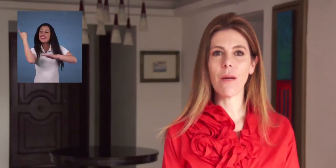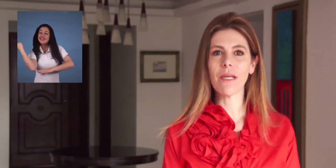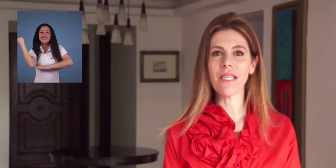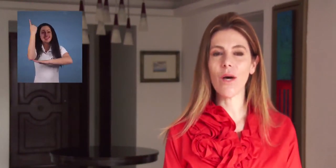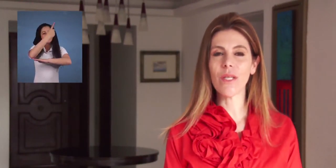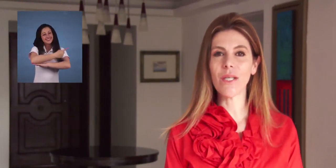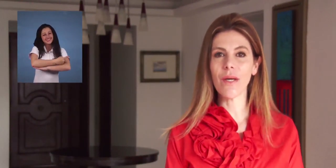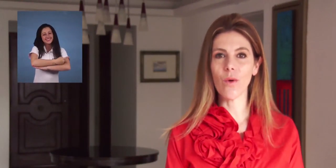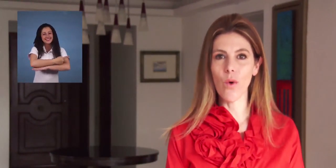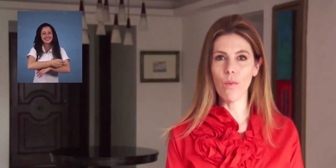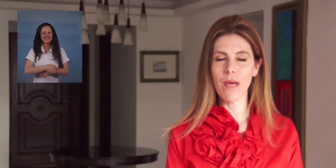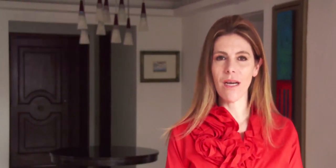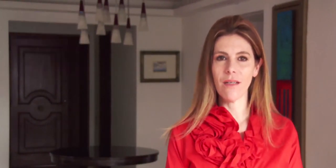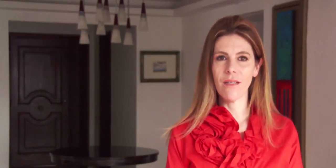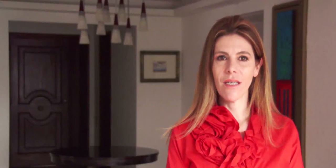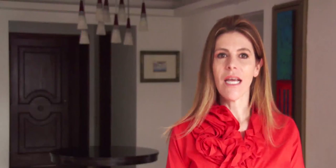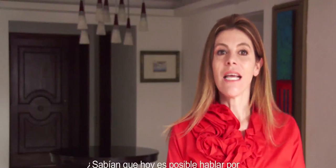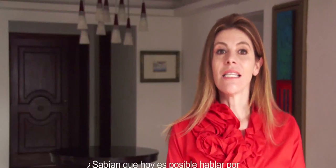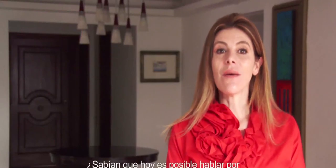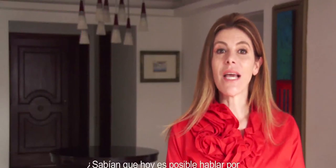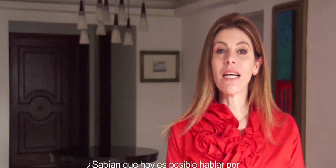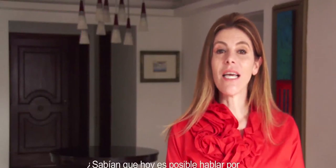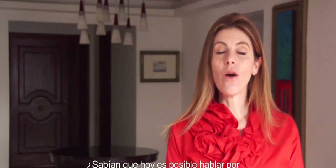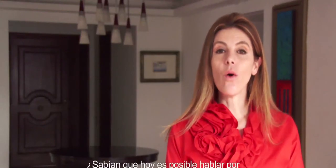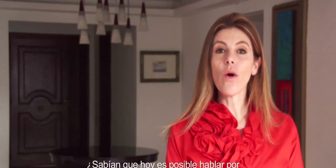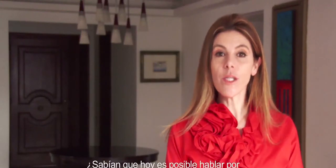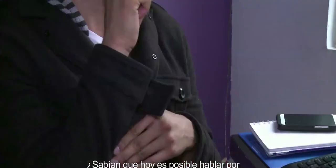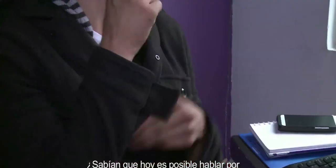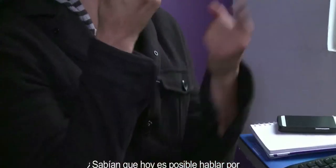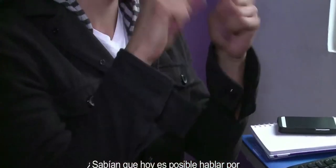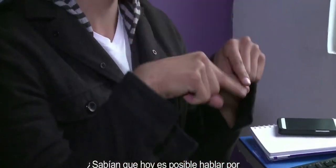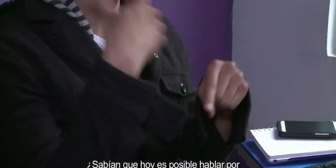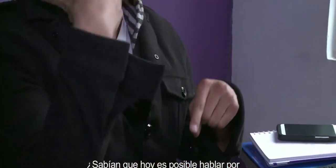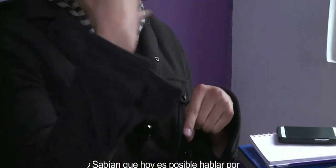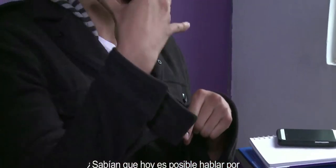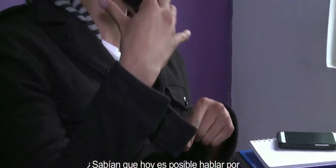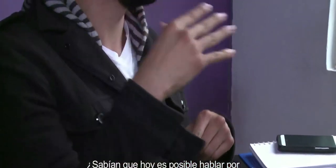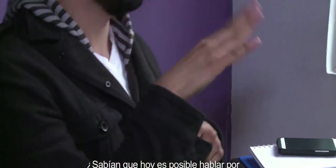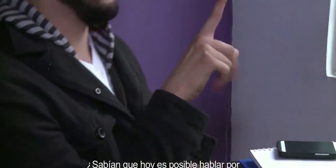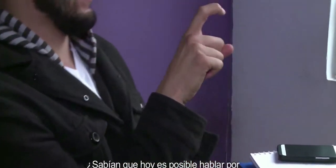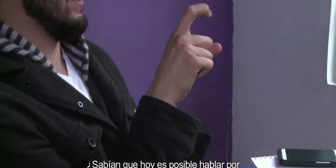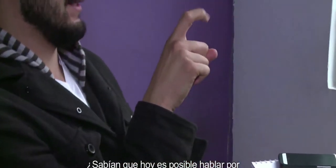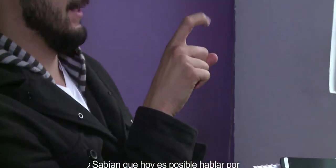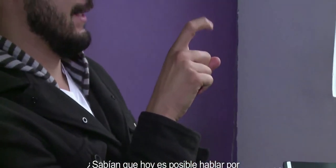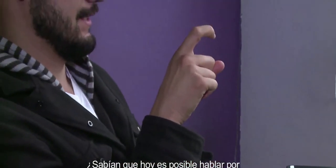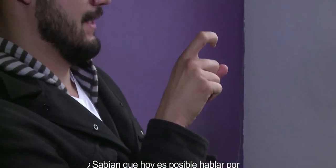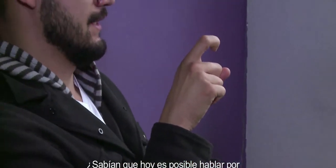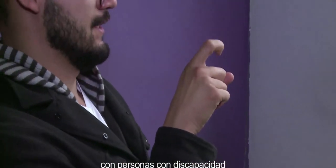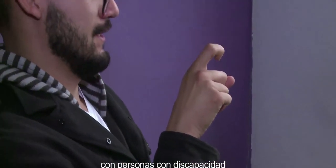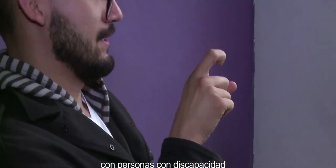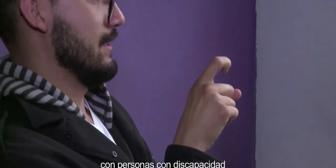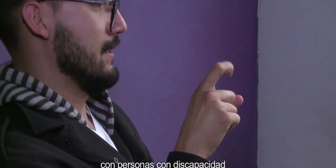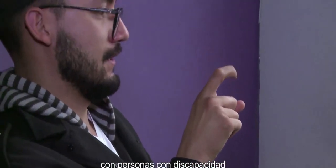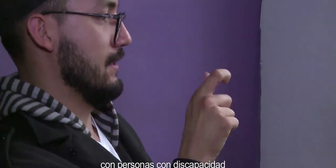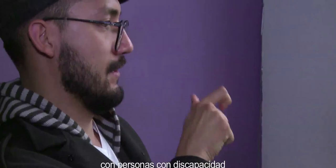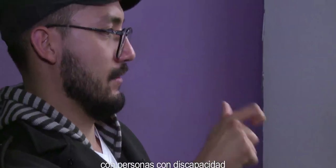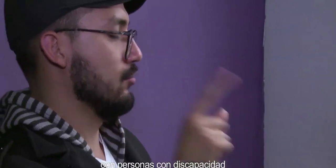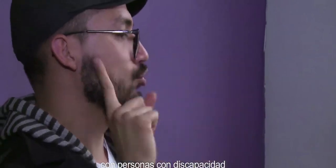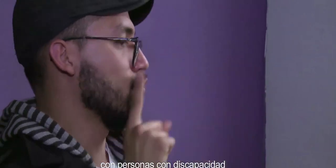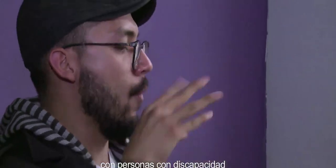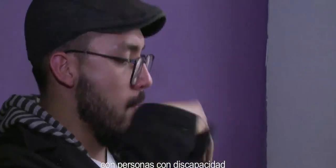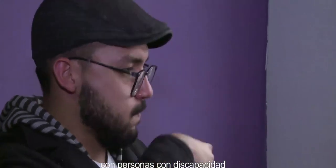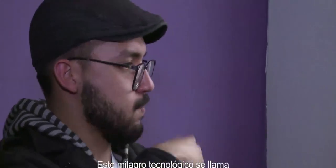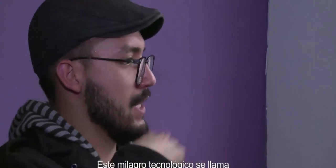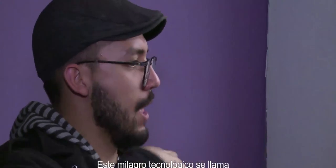con discapacidad auditiva en Colombia. ¿Sabían que hoy es posible hablar por teléfono y comunicarnos con personas con